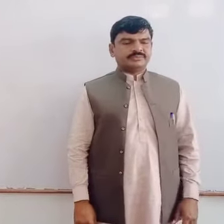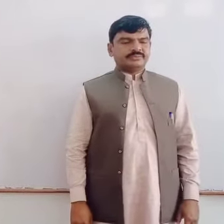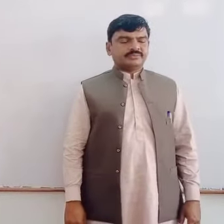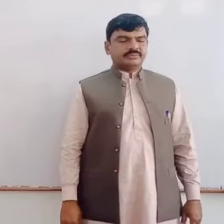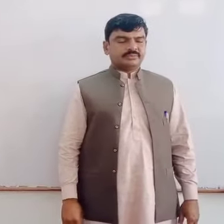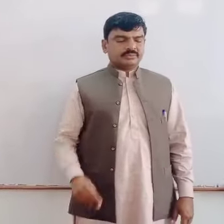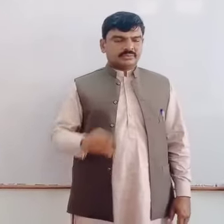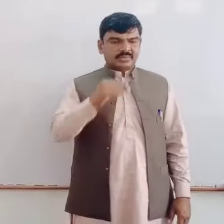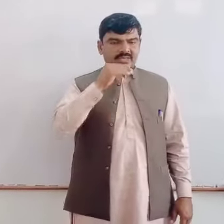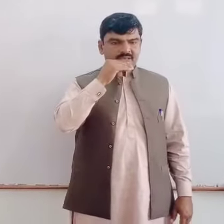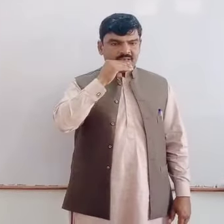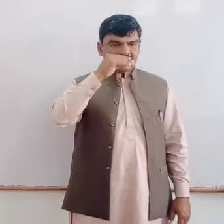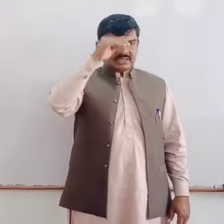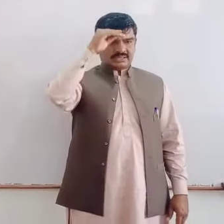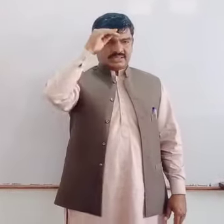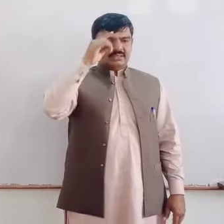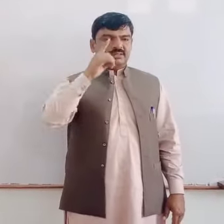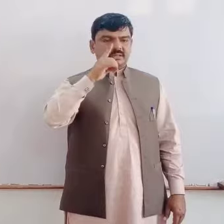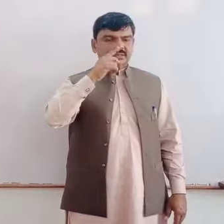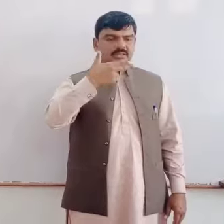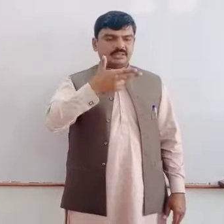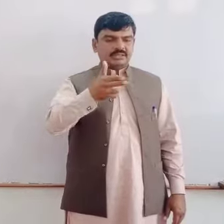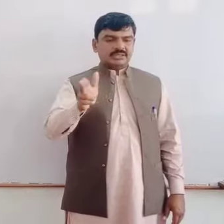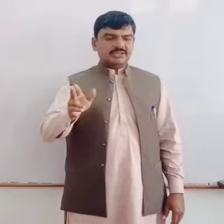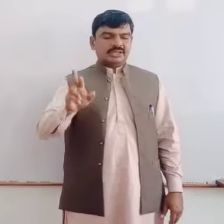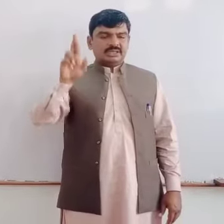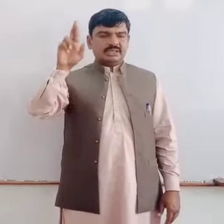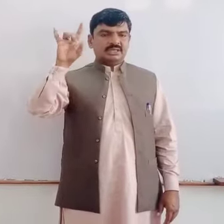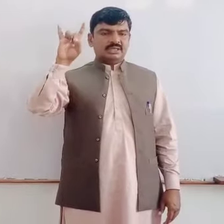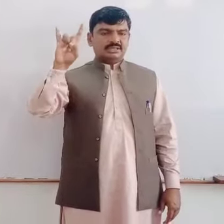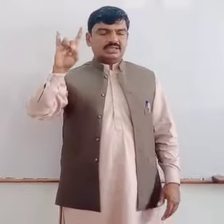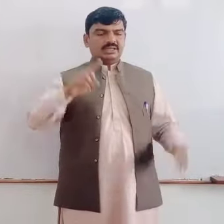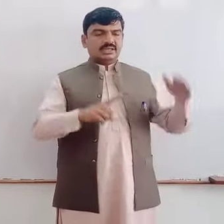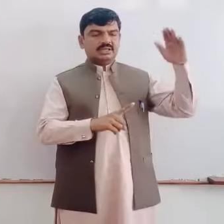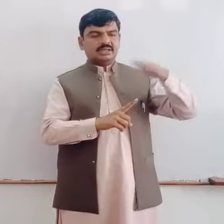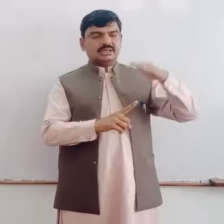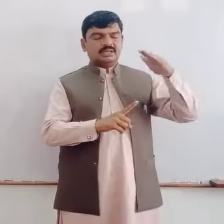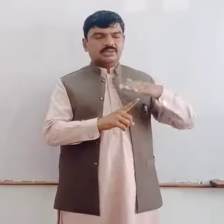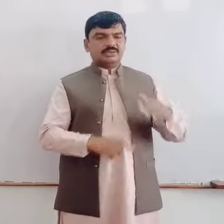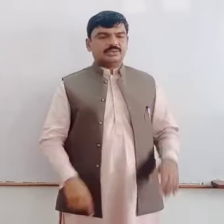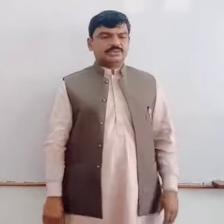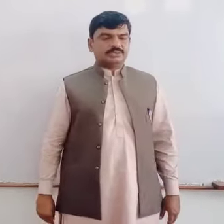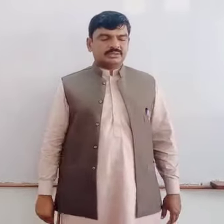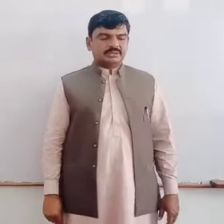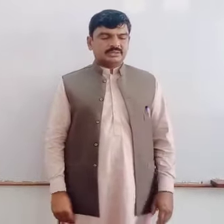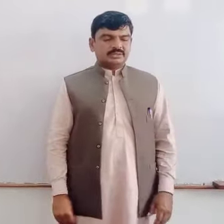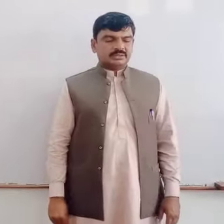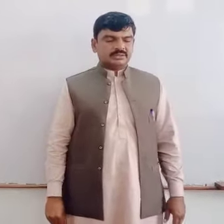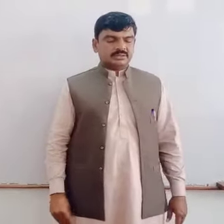خدیجہ رضی اللہ تعالیٰ عنہ حضرت خدیجہ رضی اللہ تعالیٰ عنہ حضرت عائشہ رضی